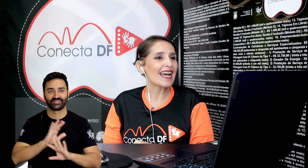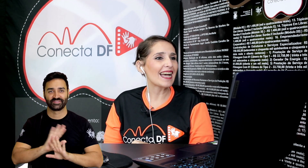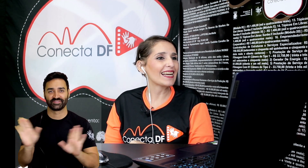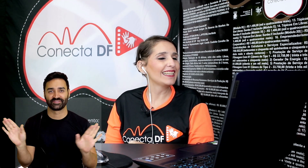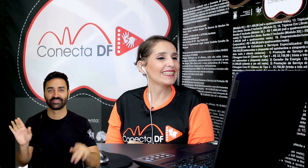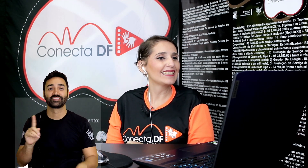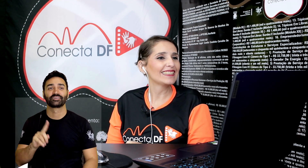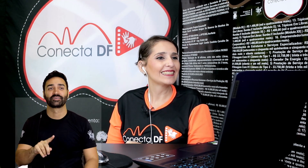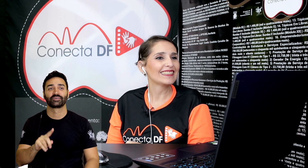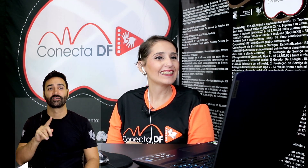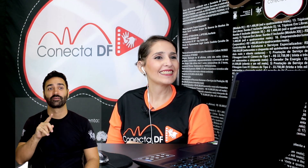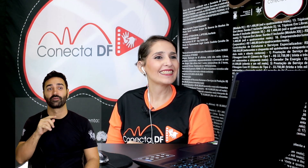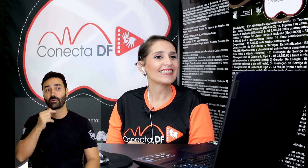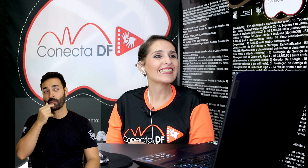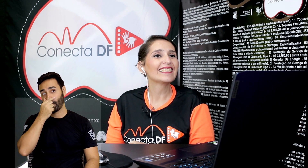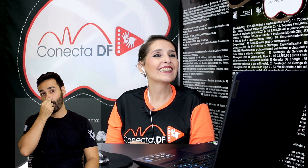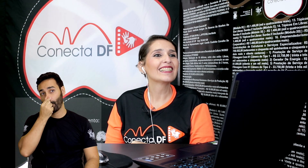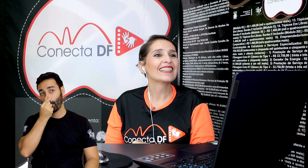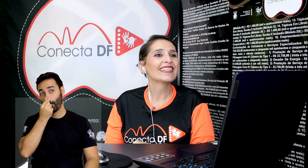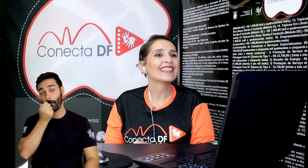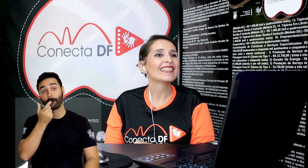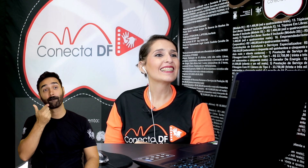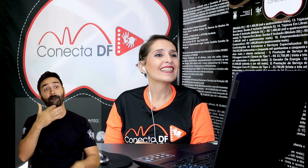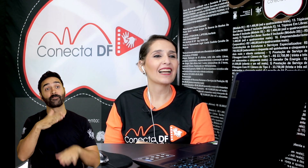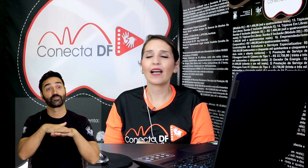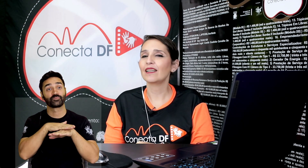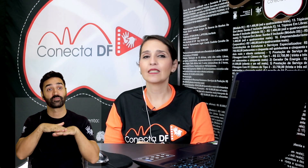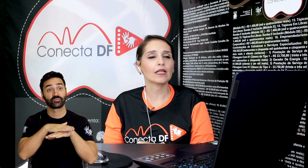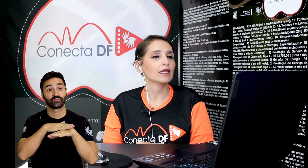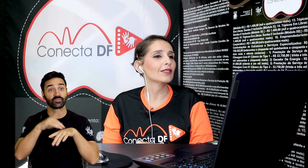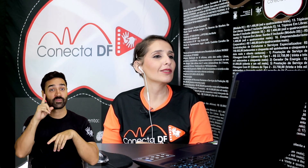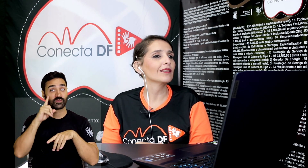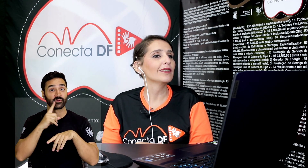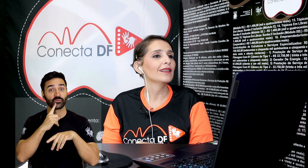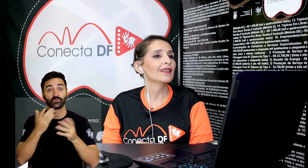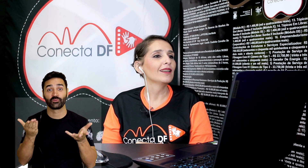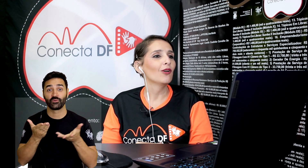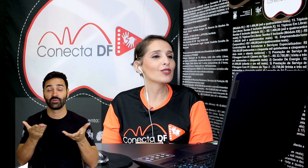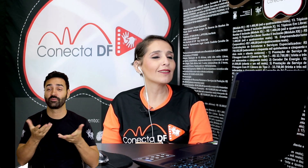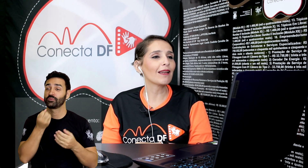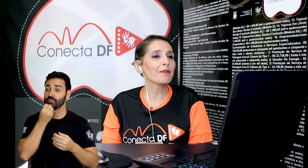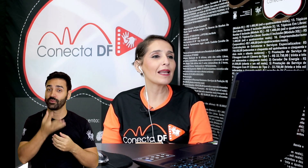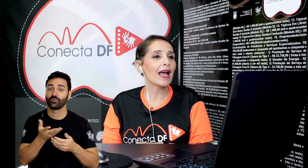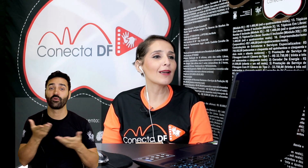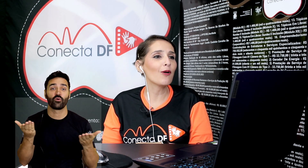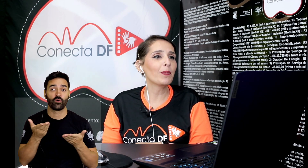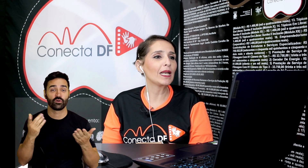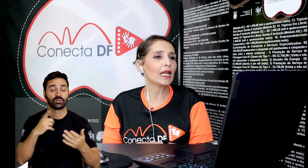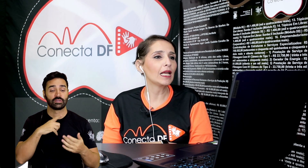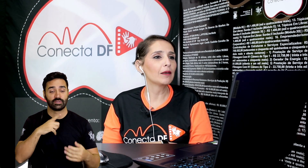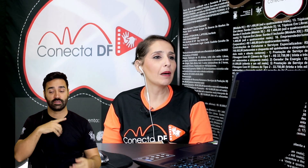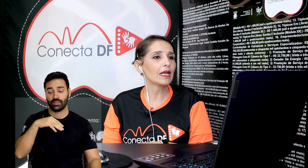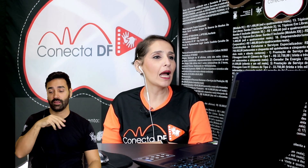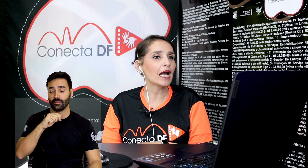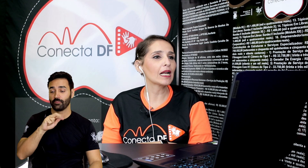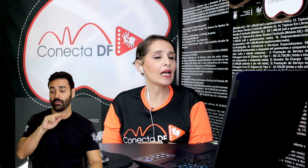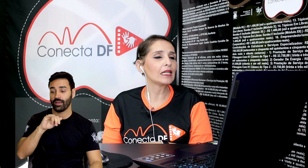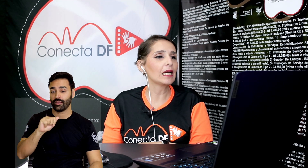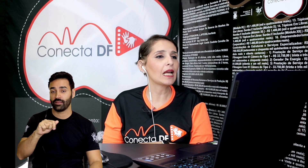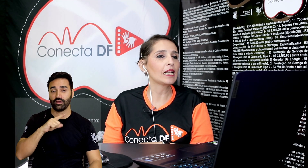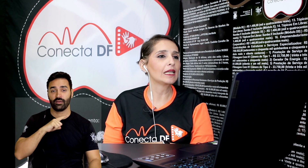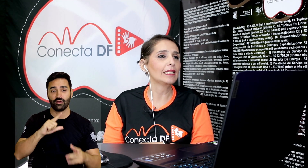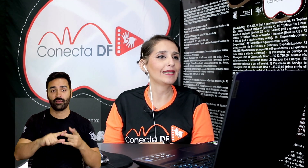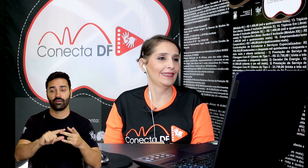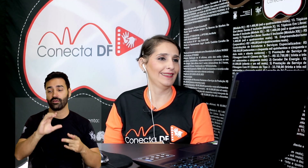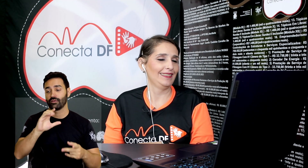Maria. Eu conversei com um surdo hoje. Muito bom. Ah, excelente. Hoje tem Maria e companhia. Maria,